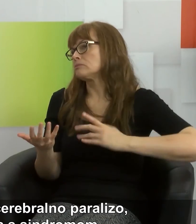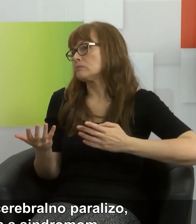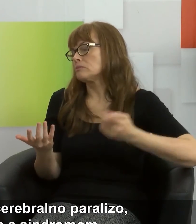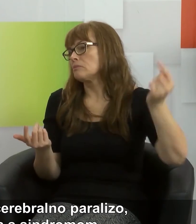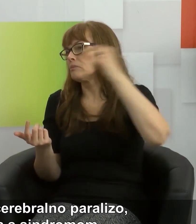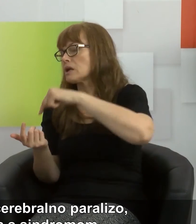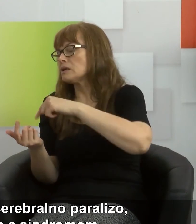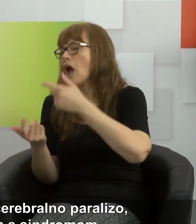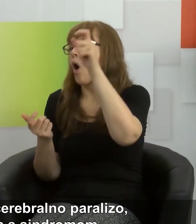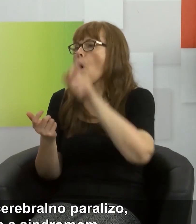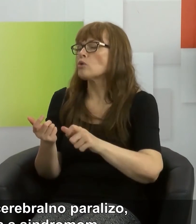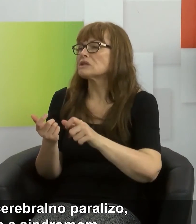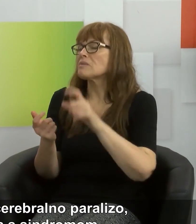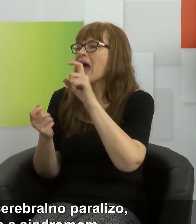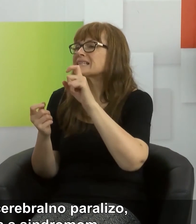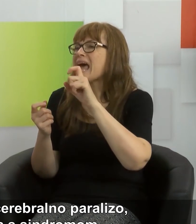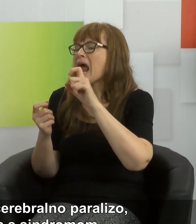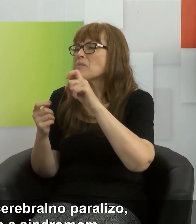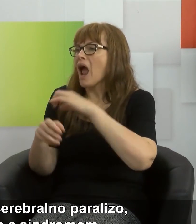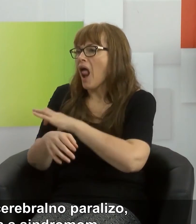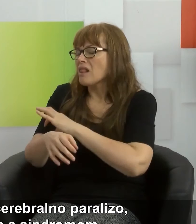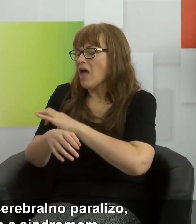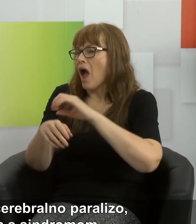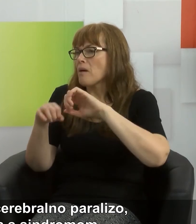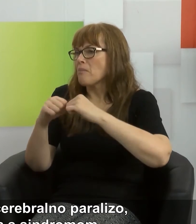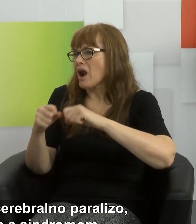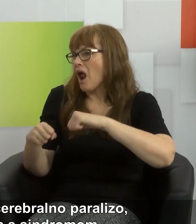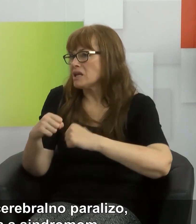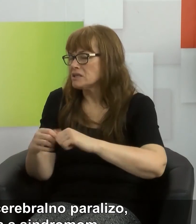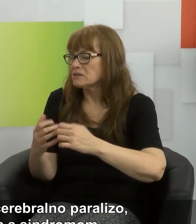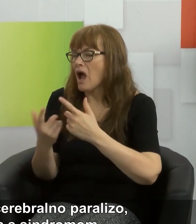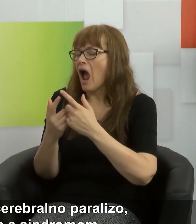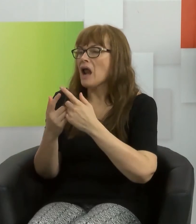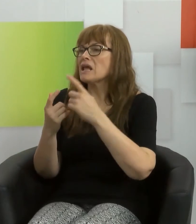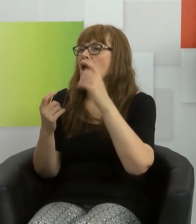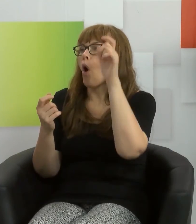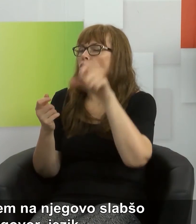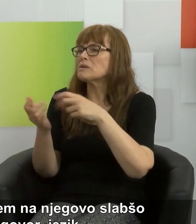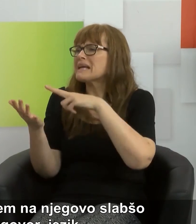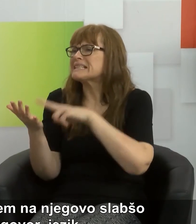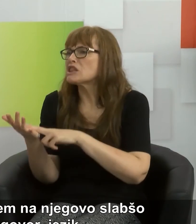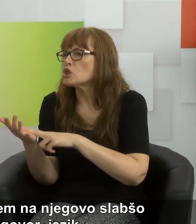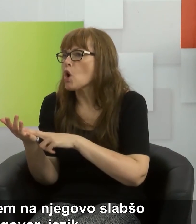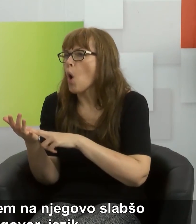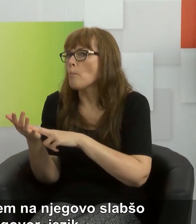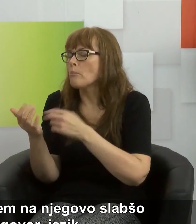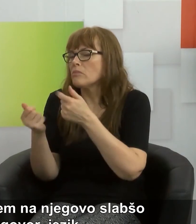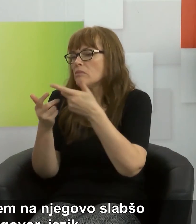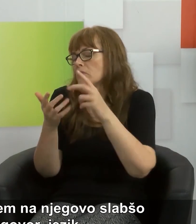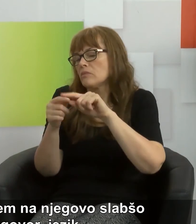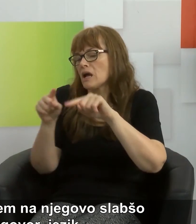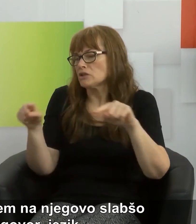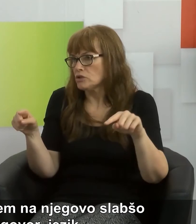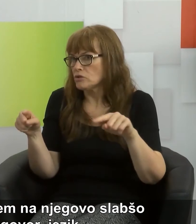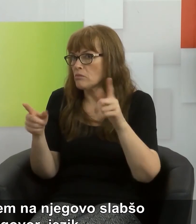pride oseba s cerebralno paralizo, lahko pride oseba s sindromom, ki dejansko